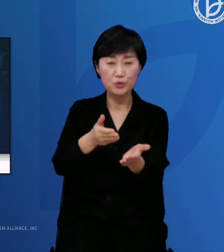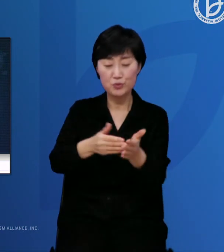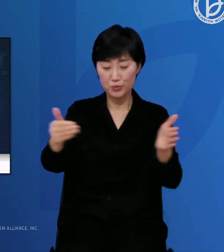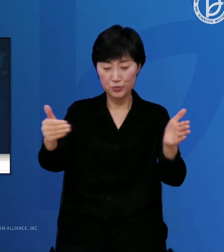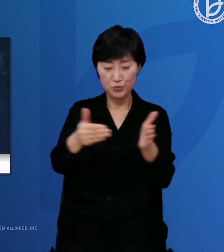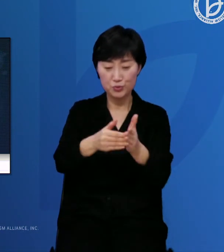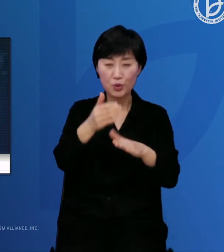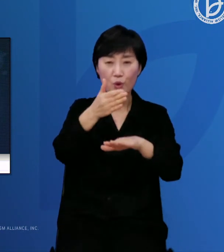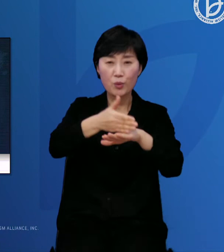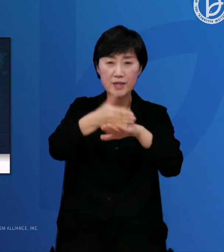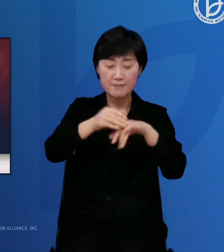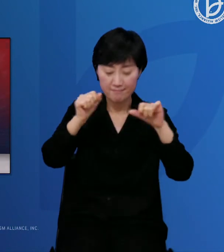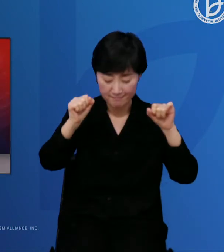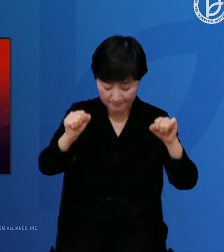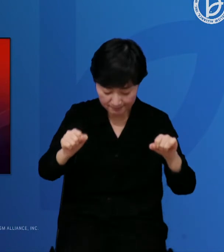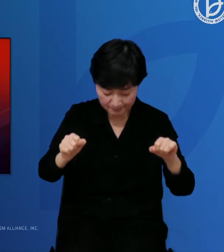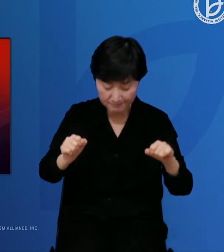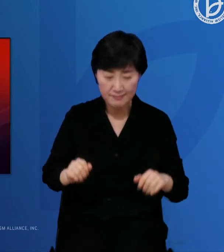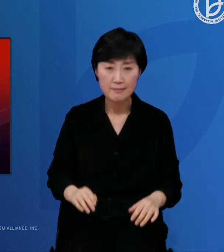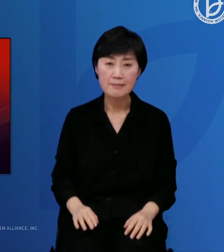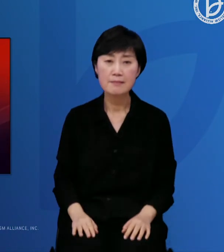마칩니다. 고맙습니다.